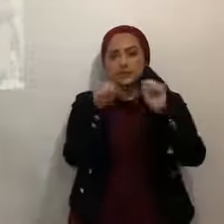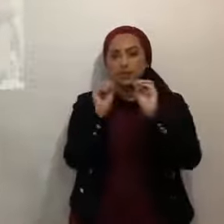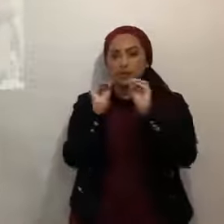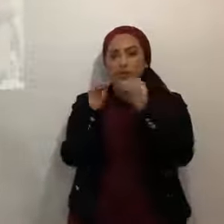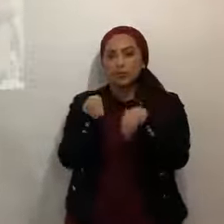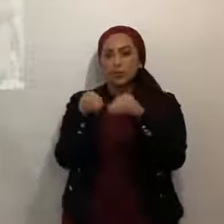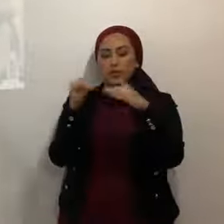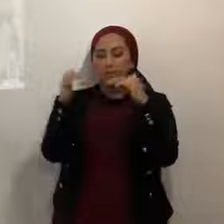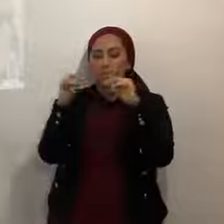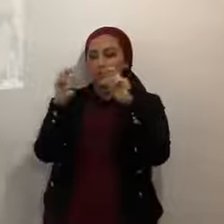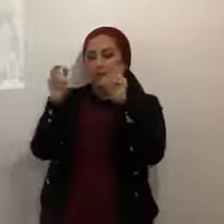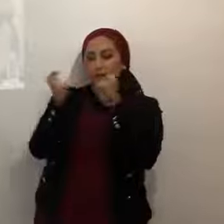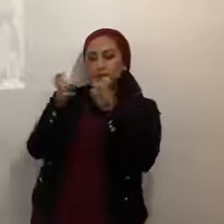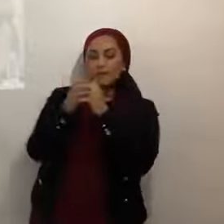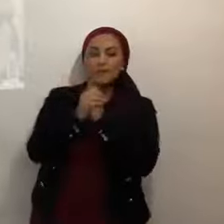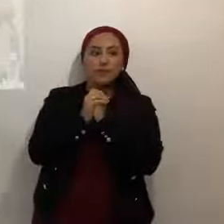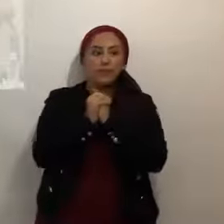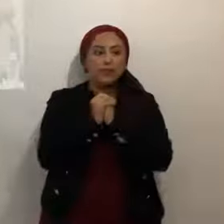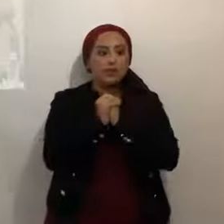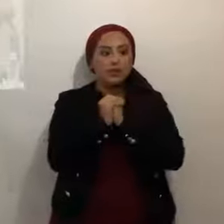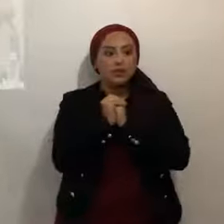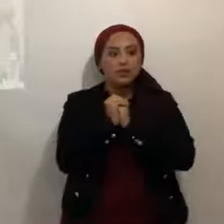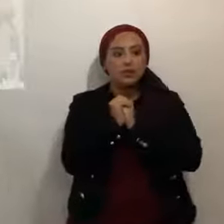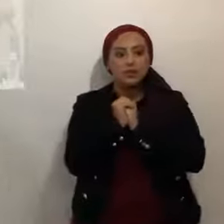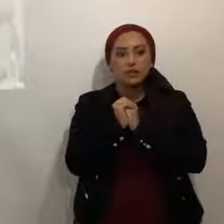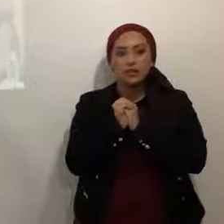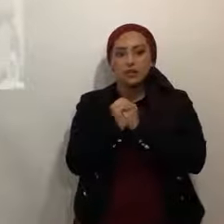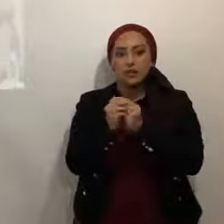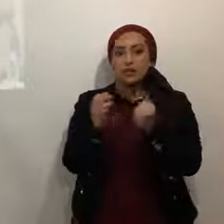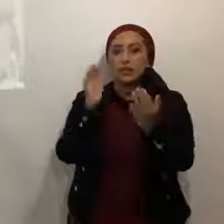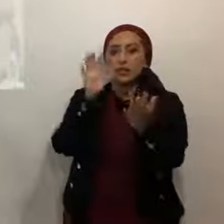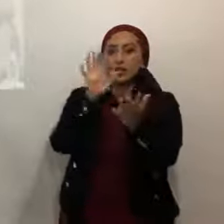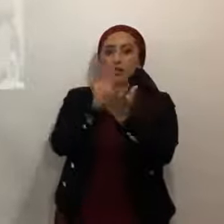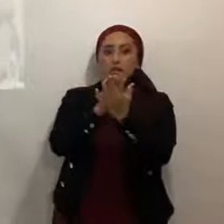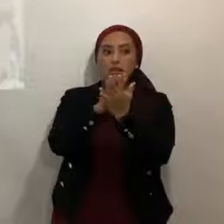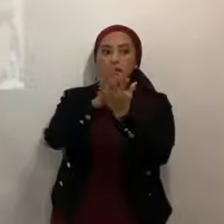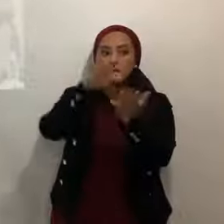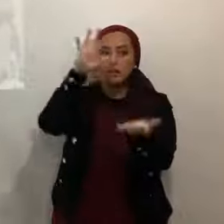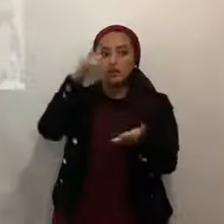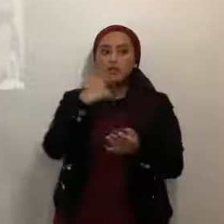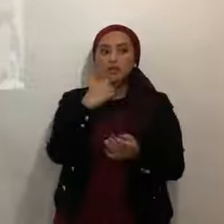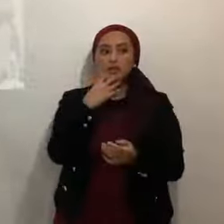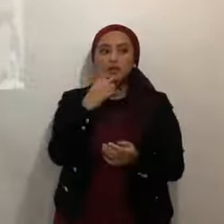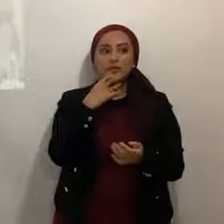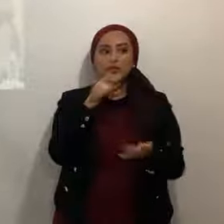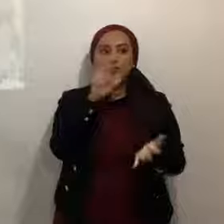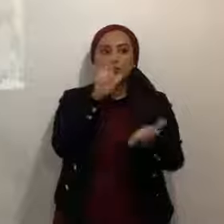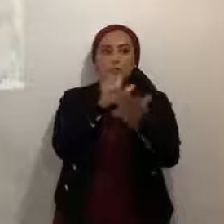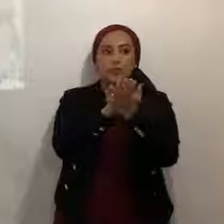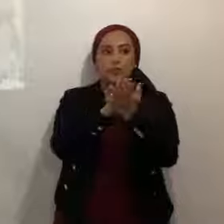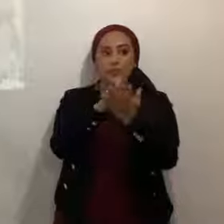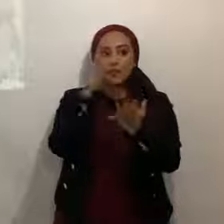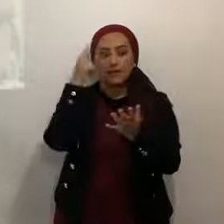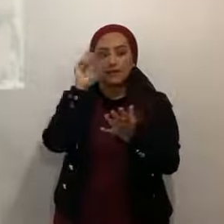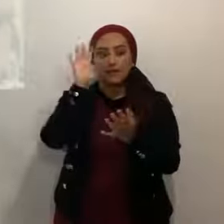un subtítulo en tu Biblia, darle gloria, darle kavod en hebreo, kavod, por sus maravillas, o